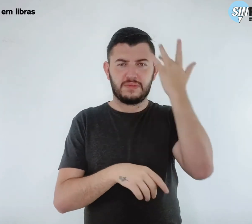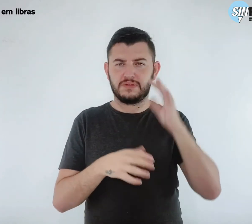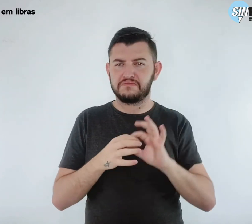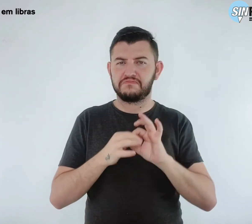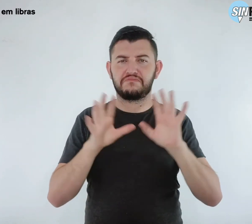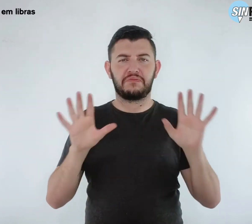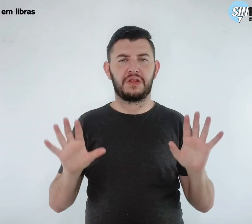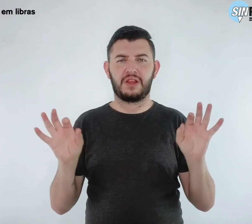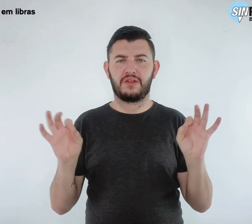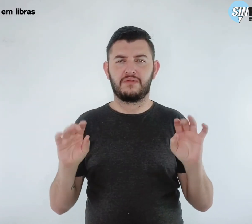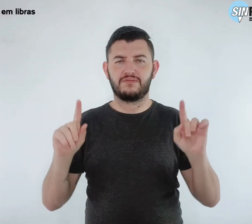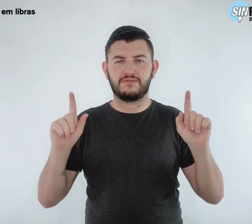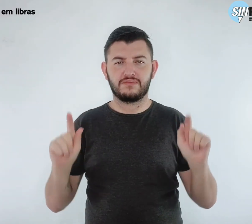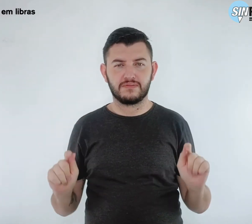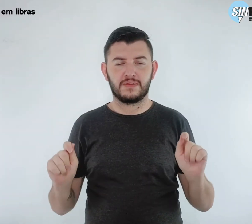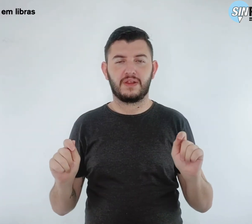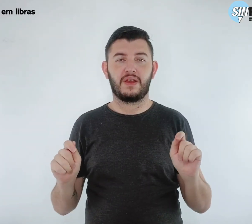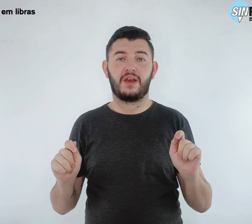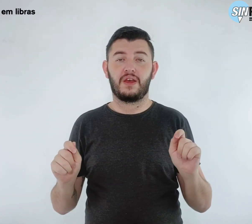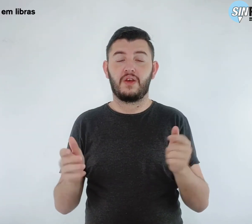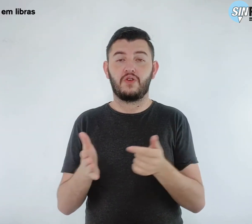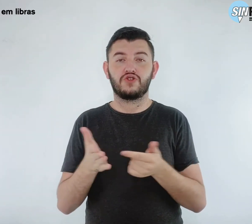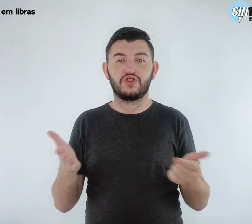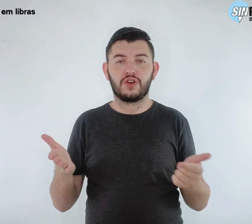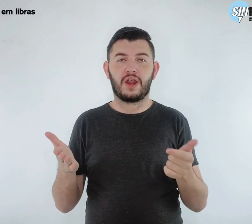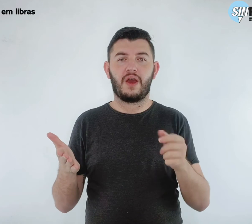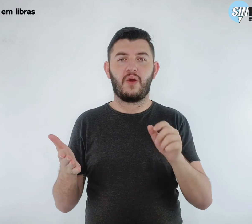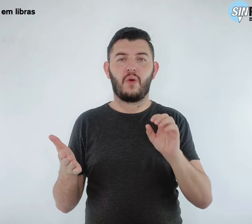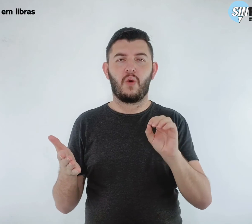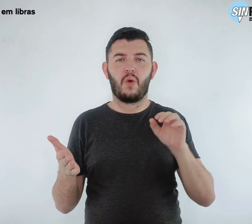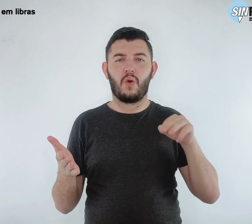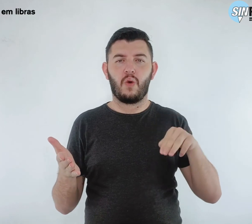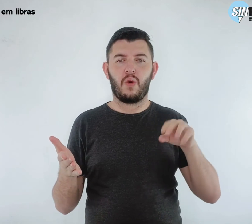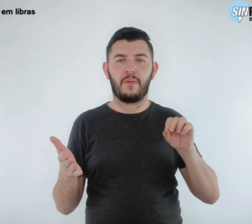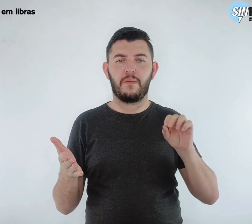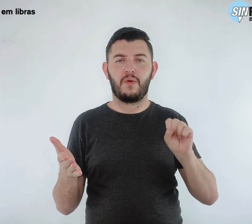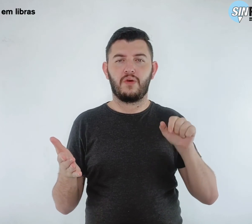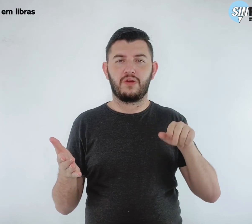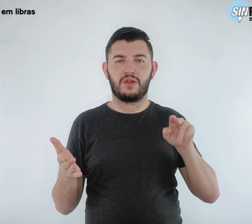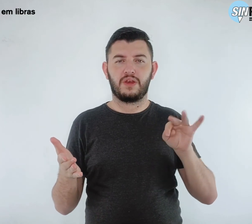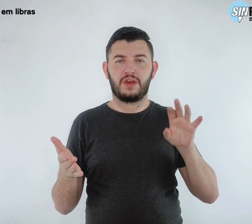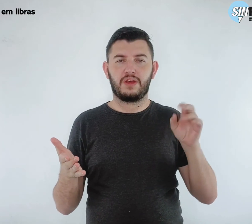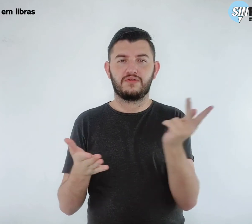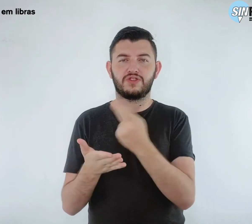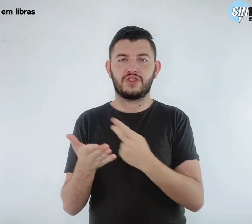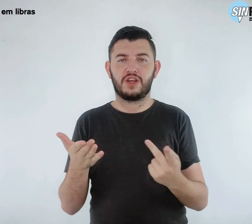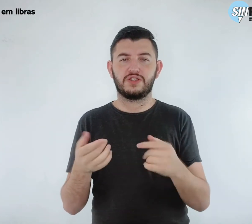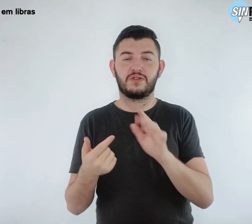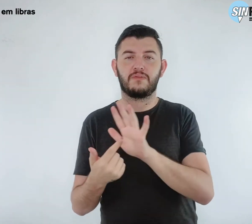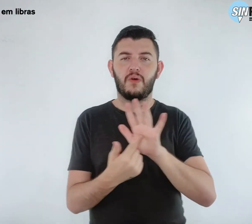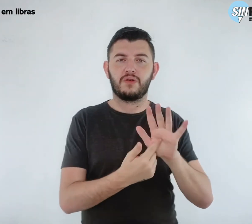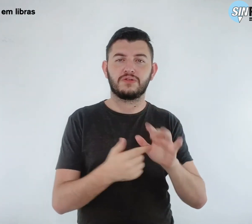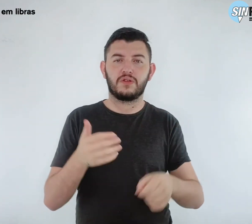libertação? A charge do jornal O Mosquito mostra o Visconde do Rio Branco,